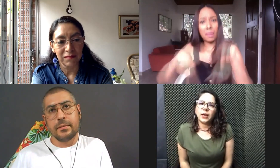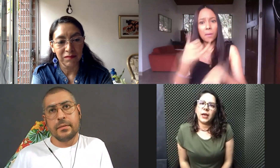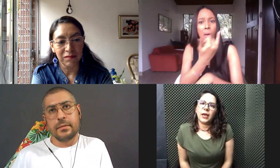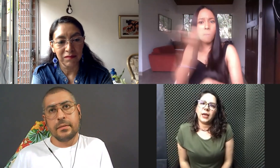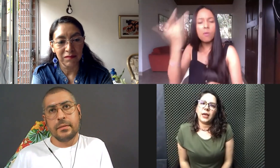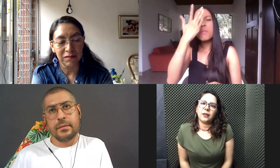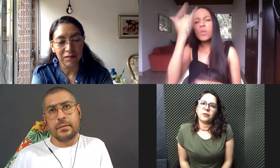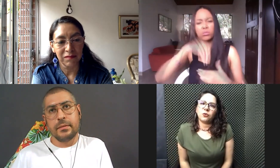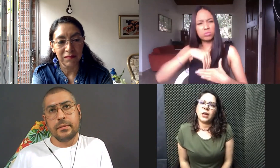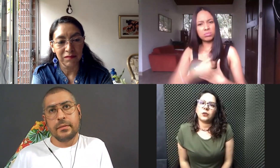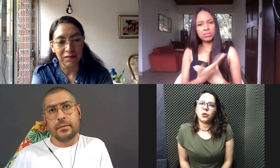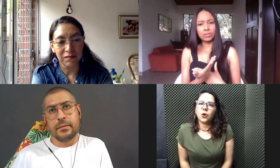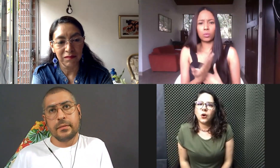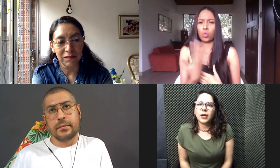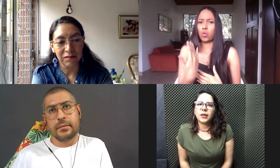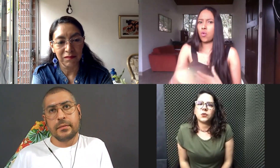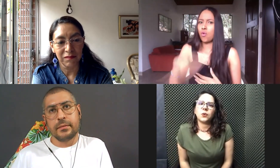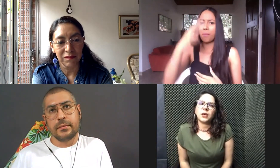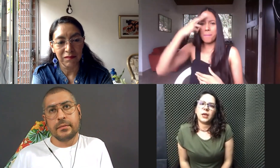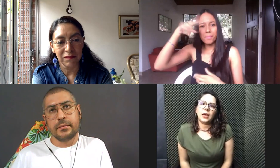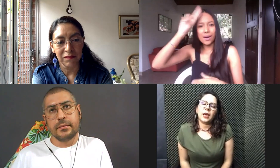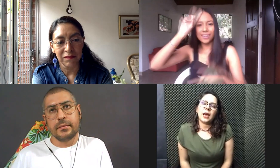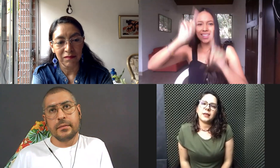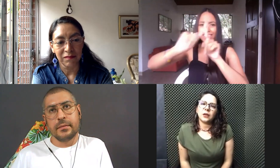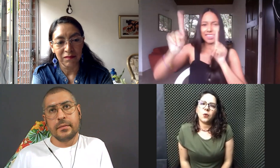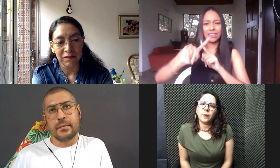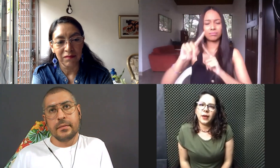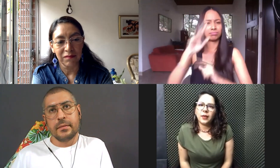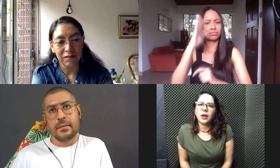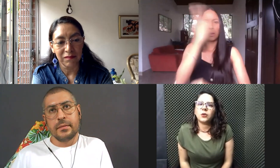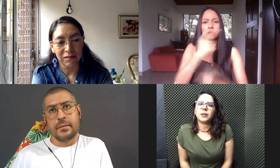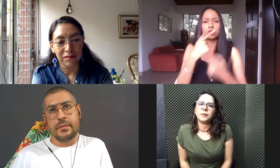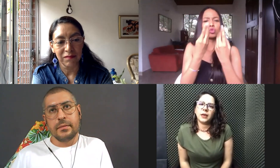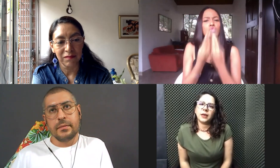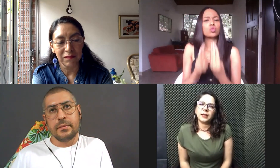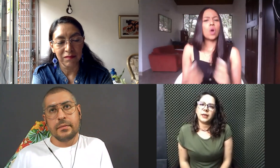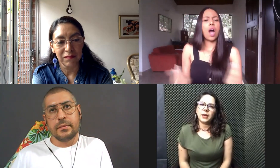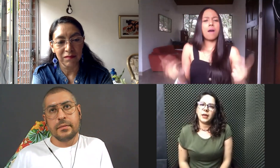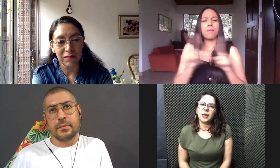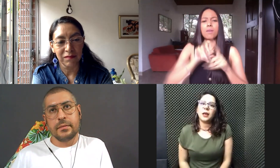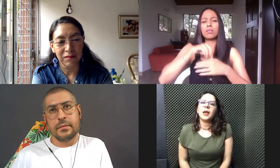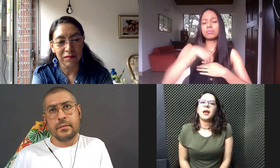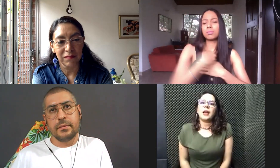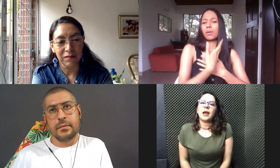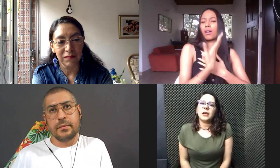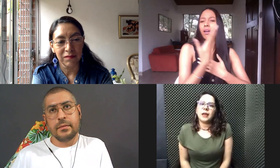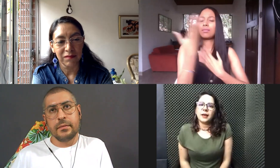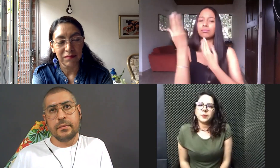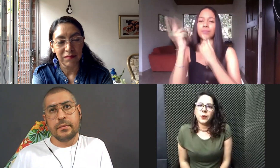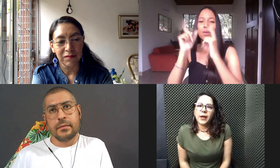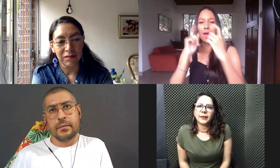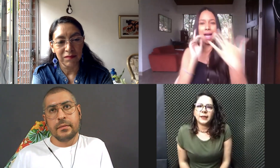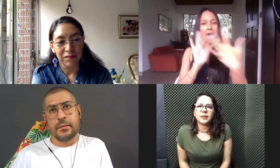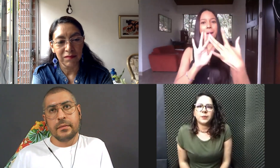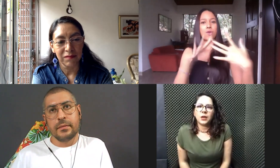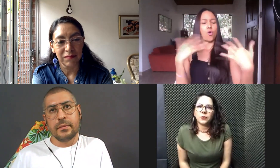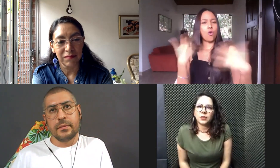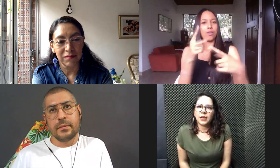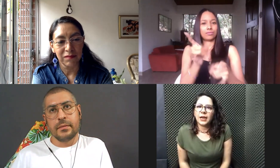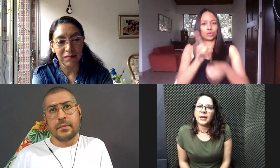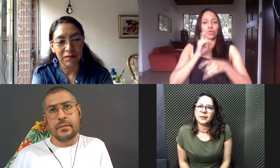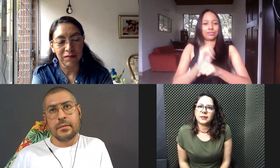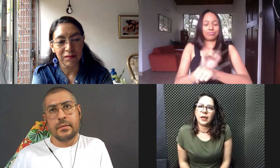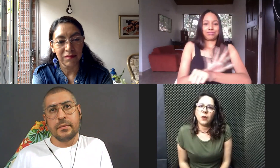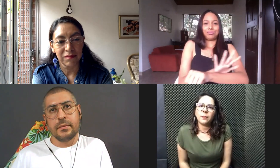ello, que son actores o que hacen comedia o también que tienen habilidades poéticas, pero digamos